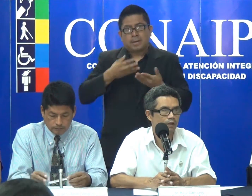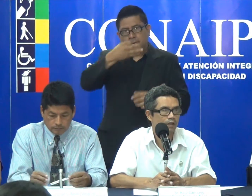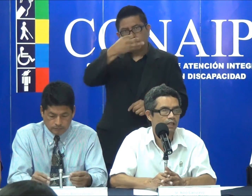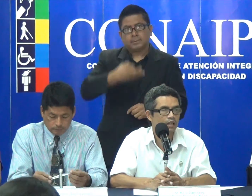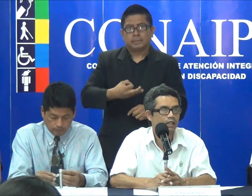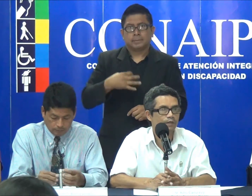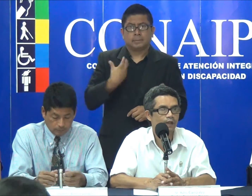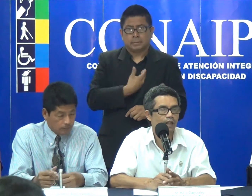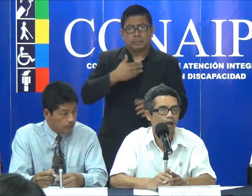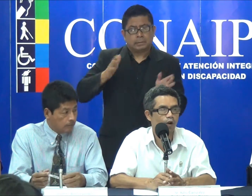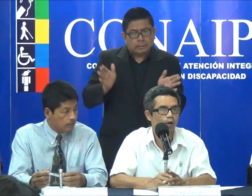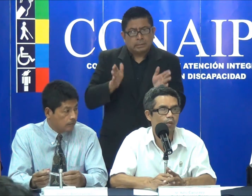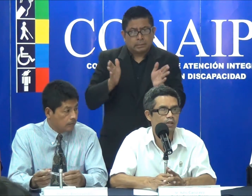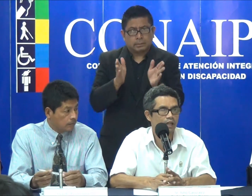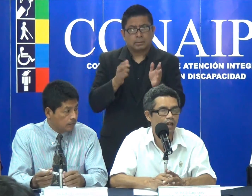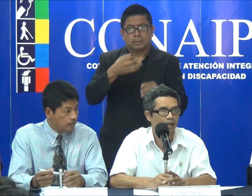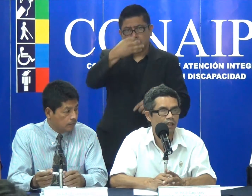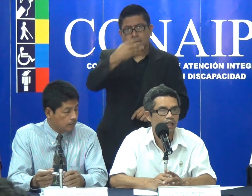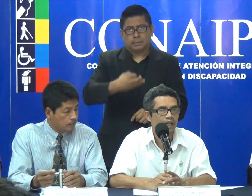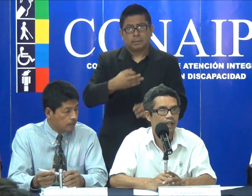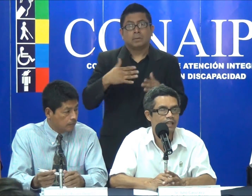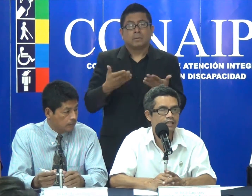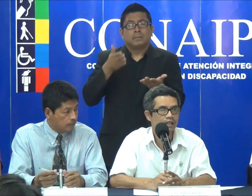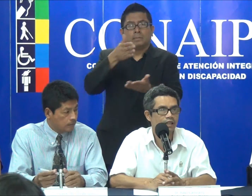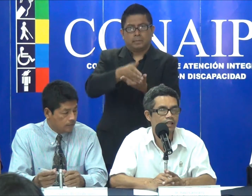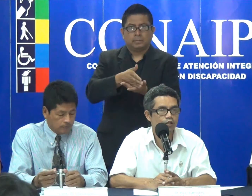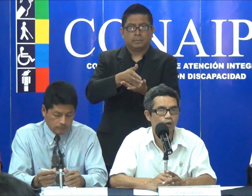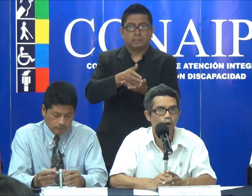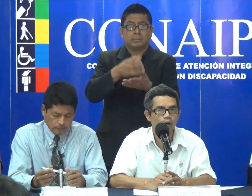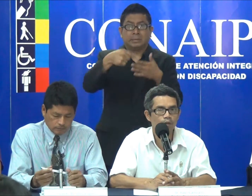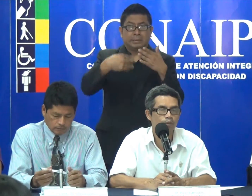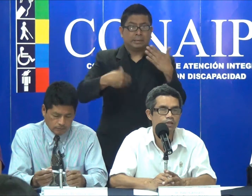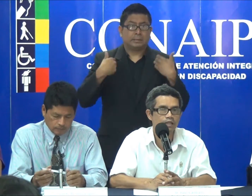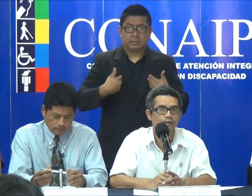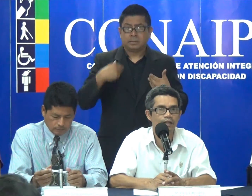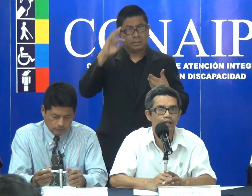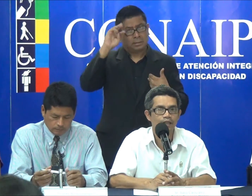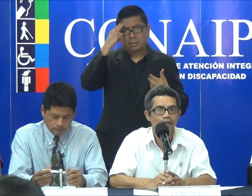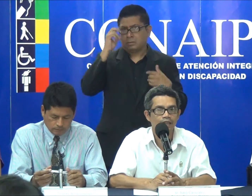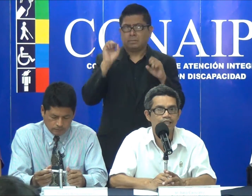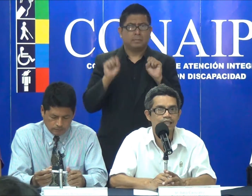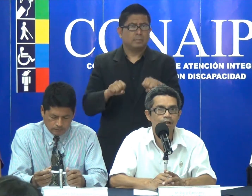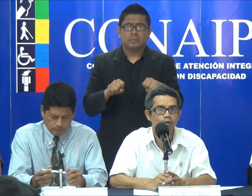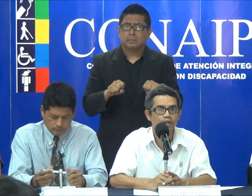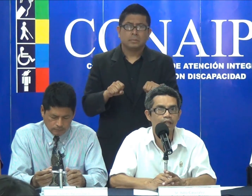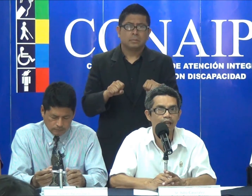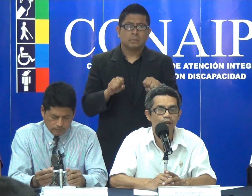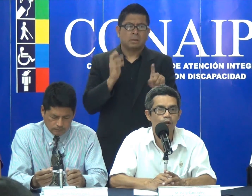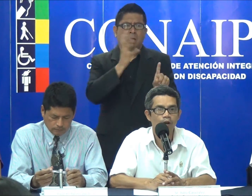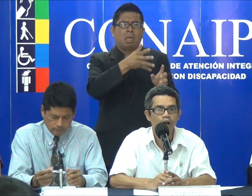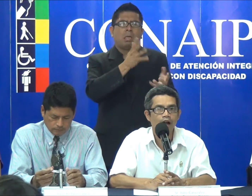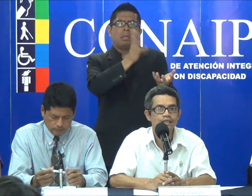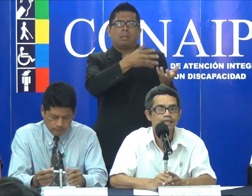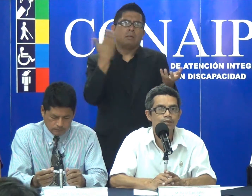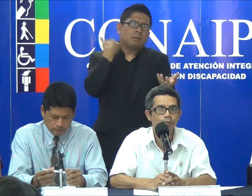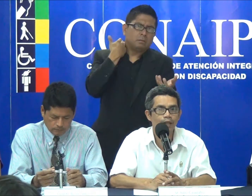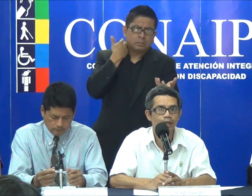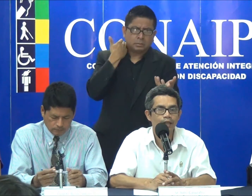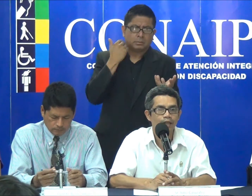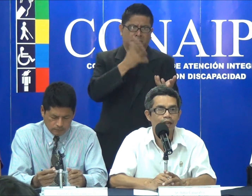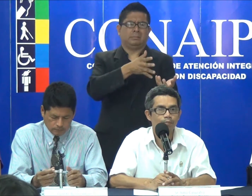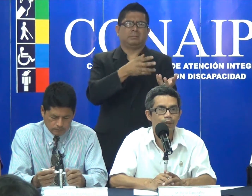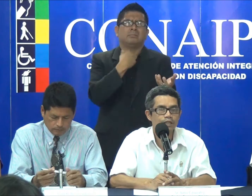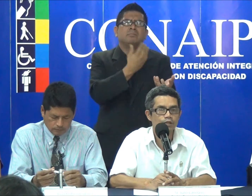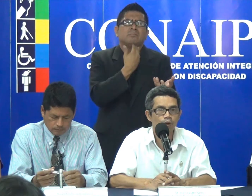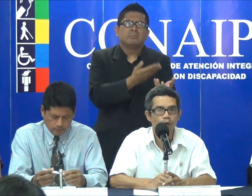esfuerzo y dignifica cómo llegar. Este derecho no es posible que sea vulnerado a